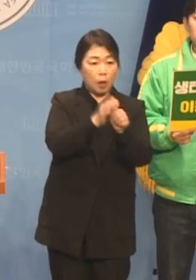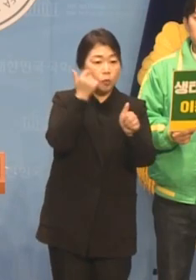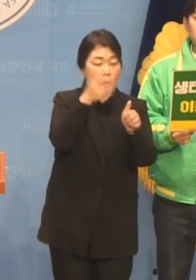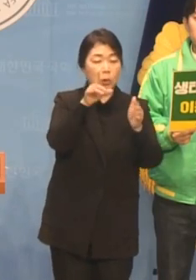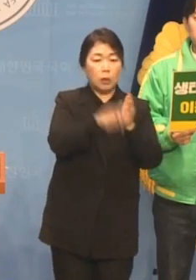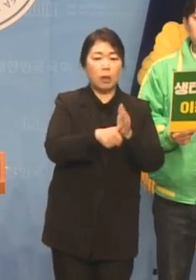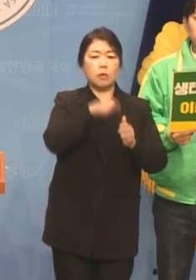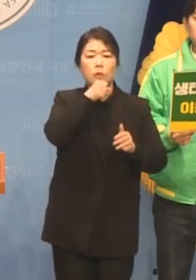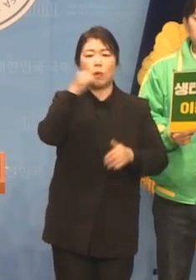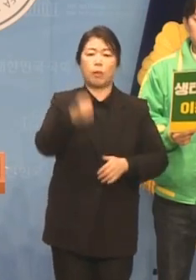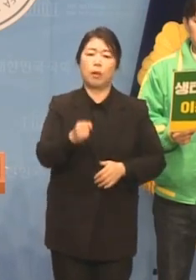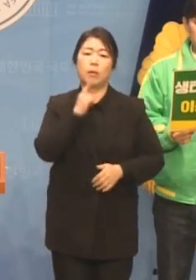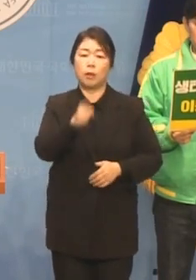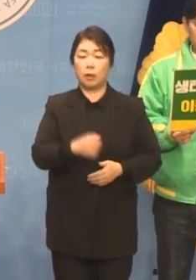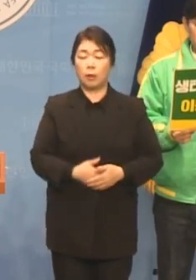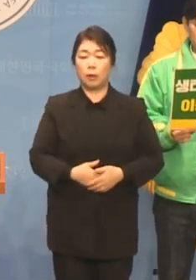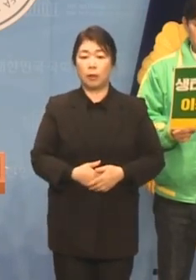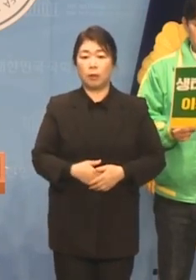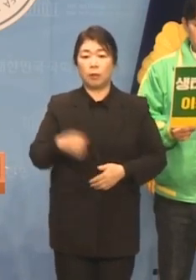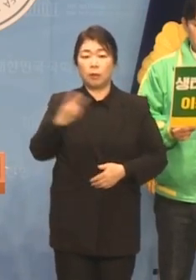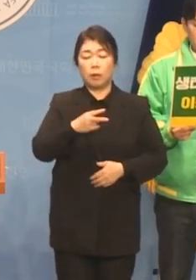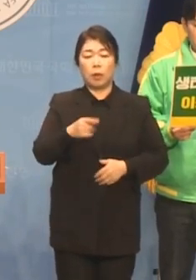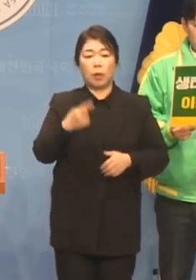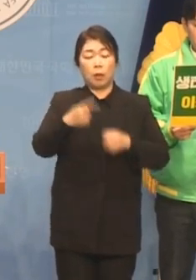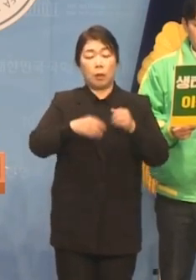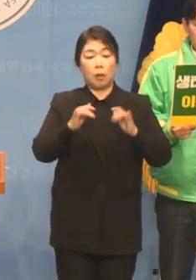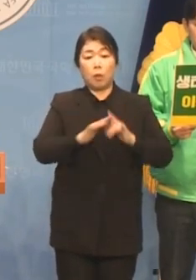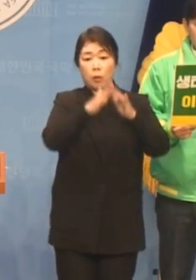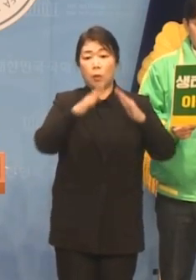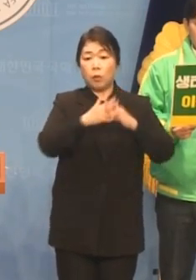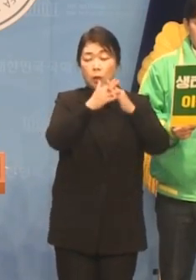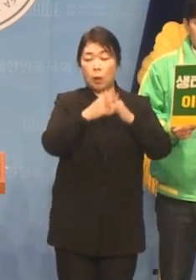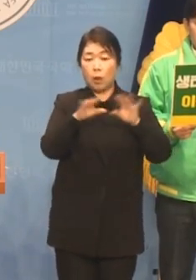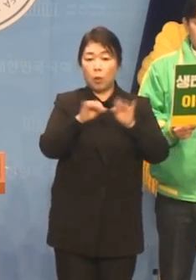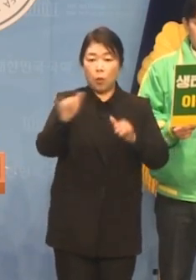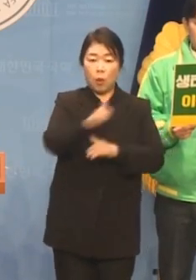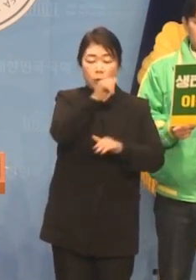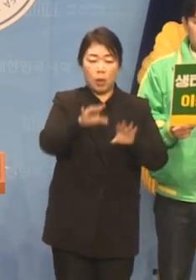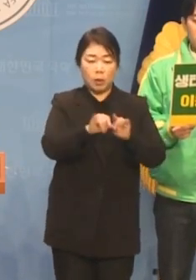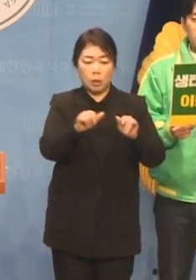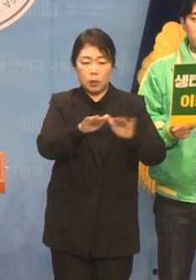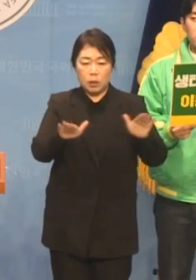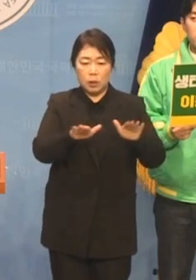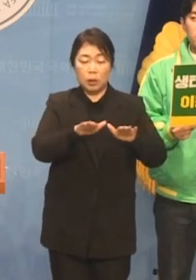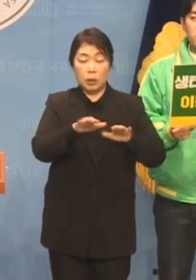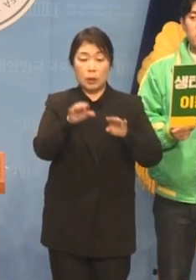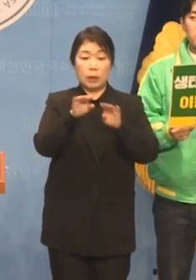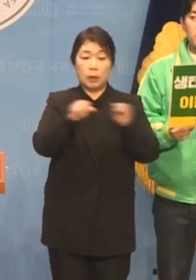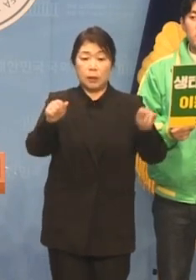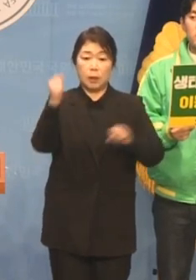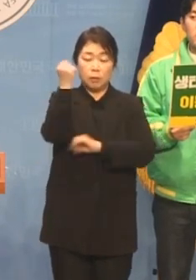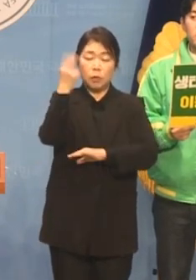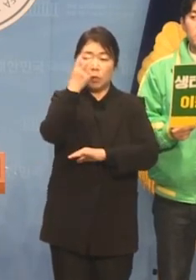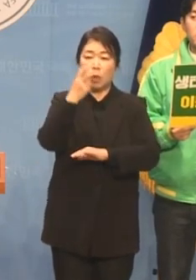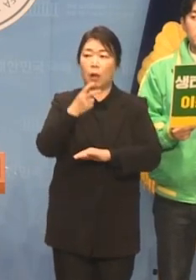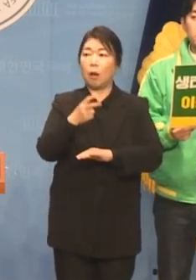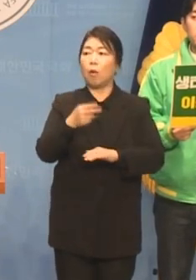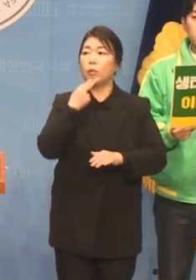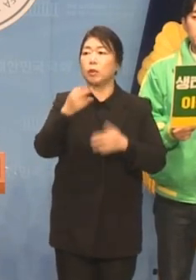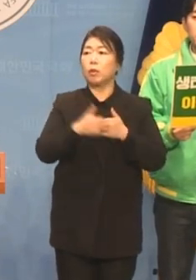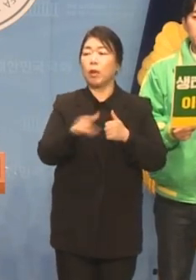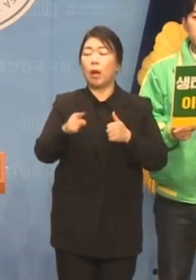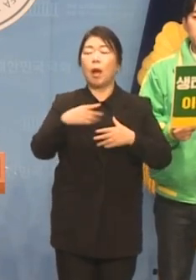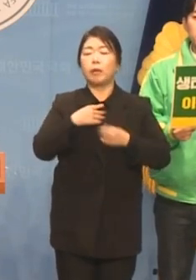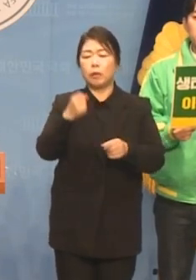받았습니다 특히 외해에 건설되는 공항은 지질 조사의 부제로 안전성 문제가 아주 심각하며 국수 봉에